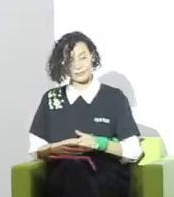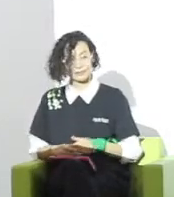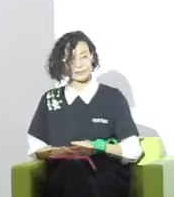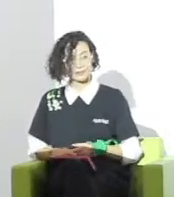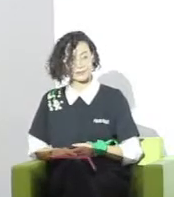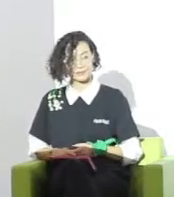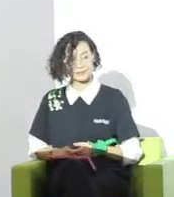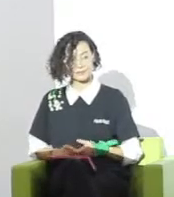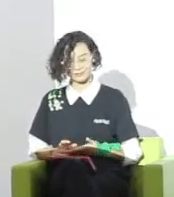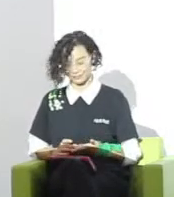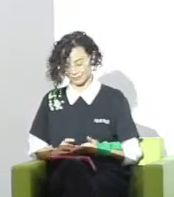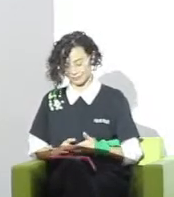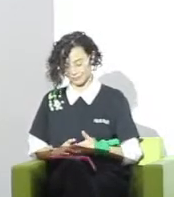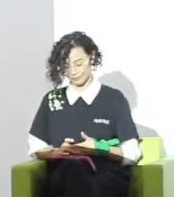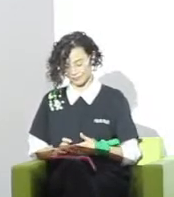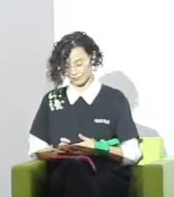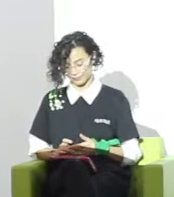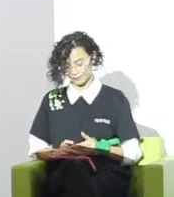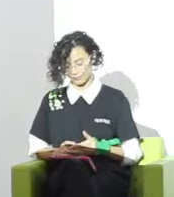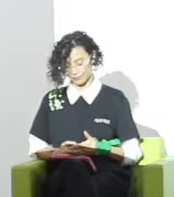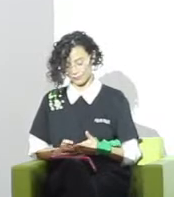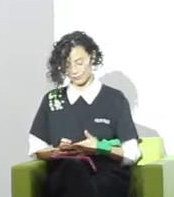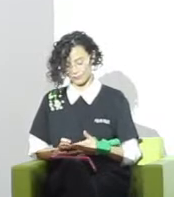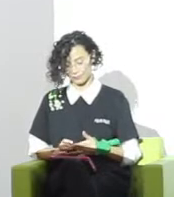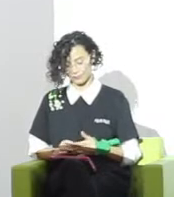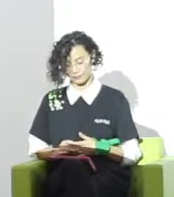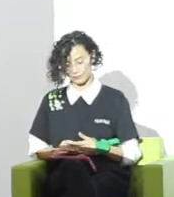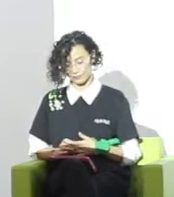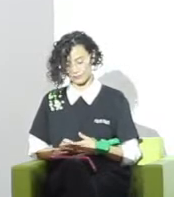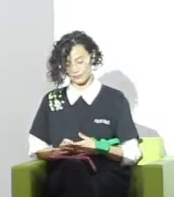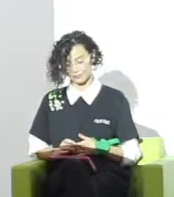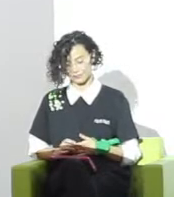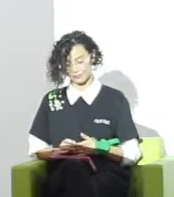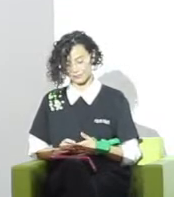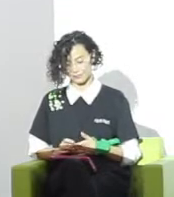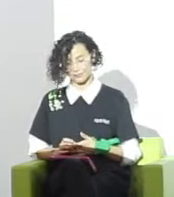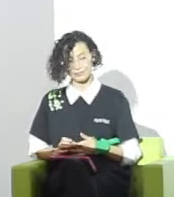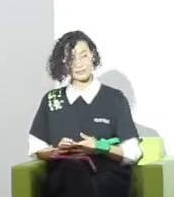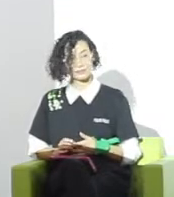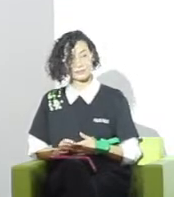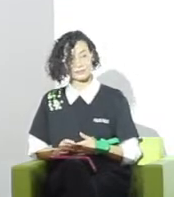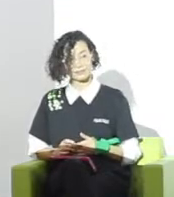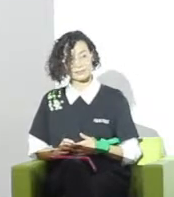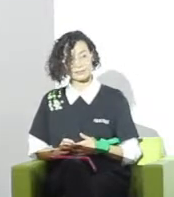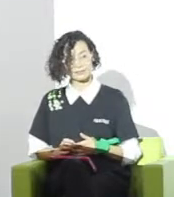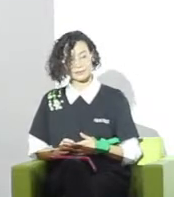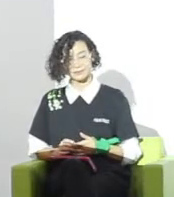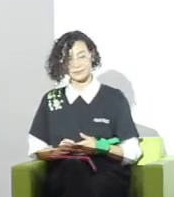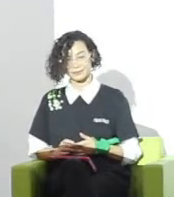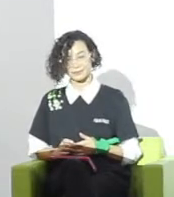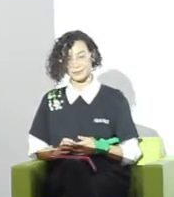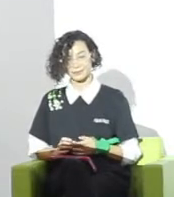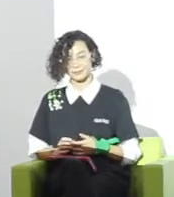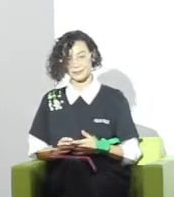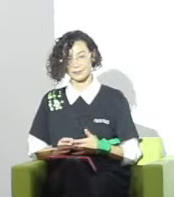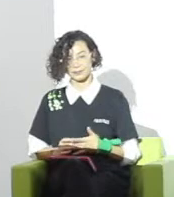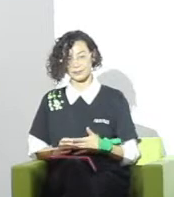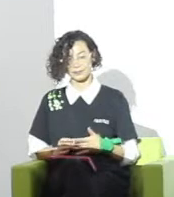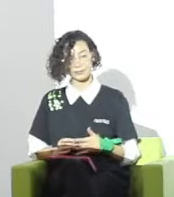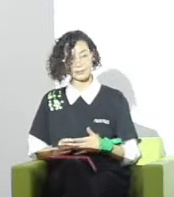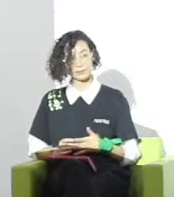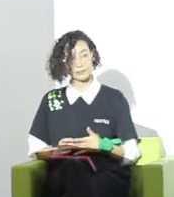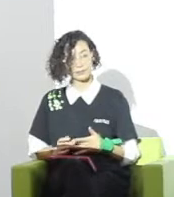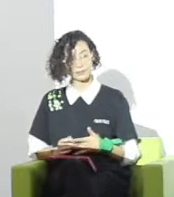y activista curiosa por los cruces entre la educación el género y la ruralidad es integrante de